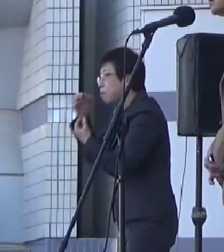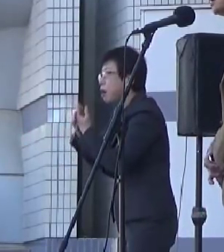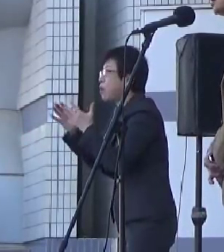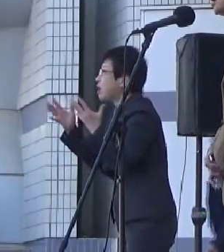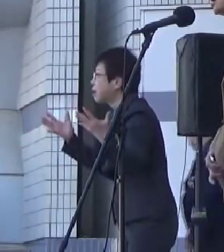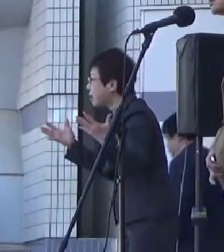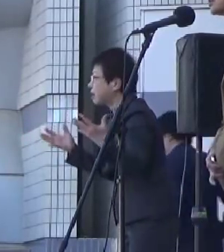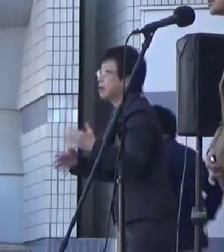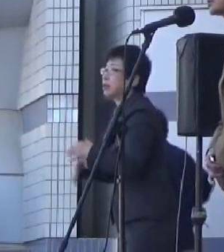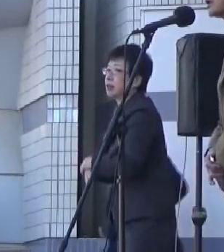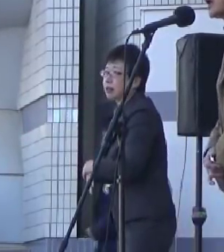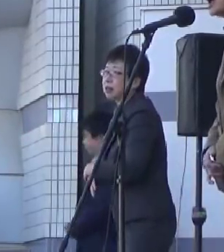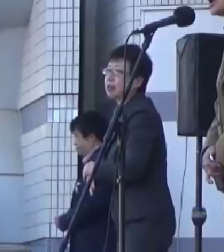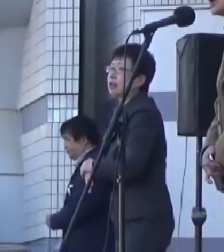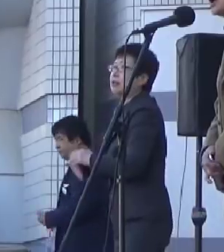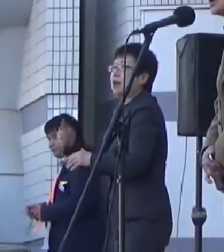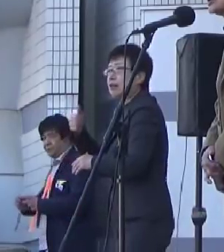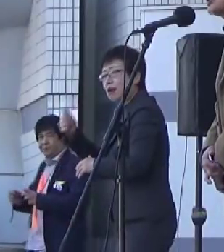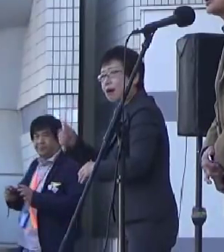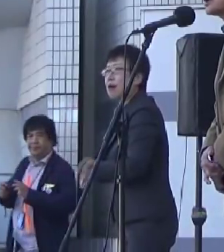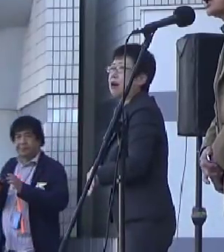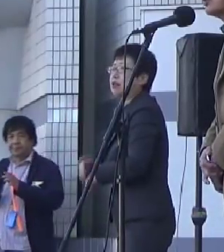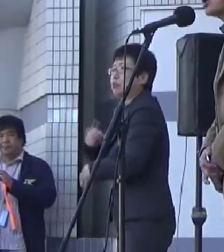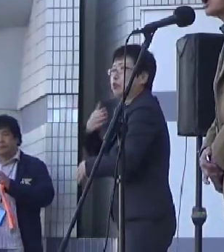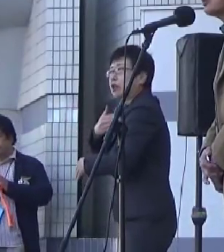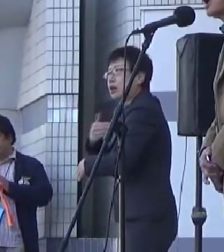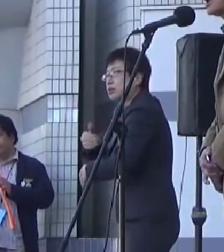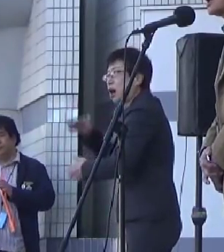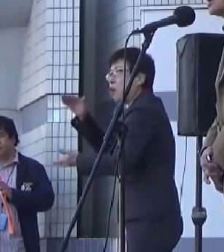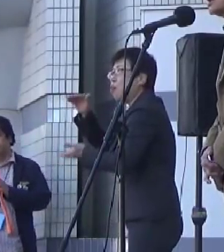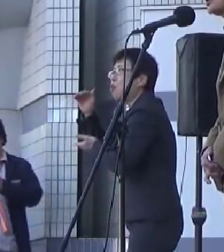もない。ただ